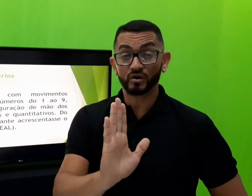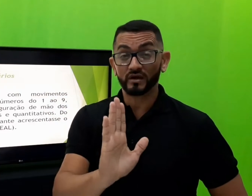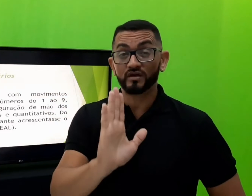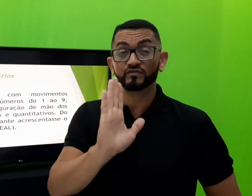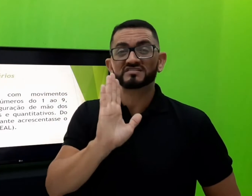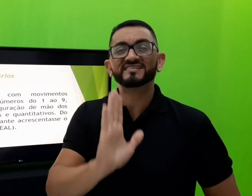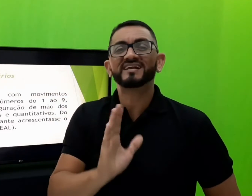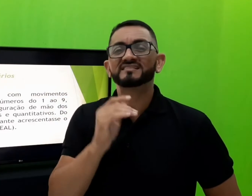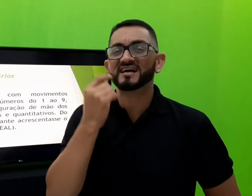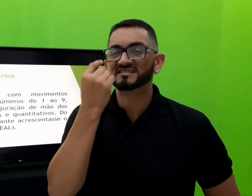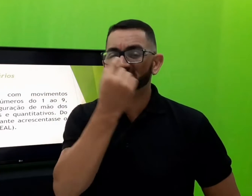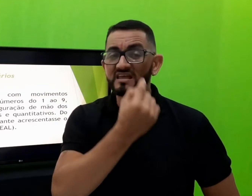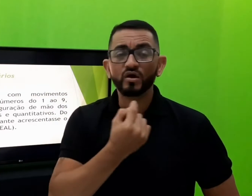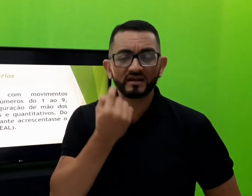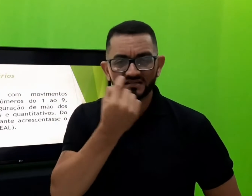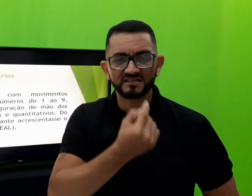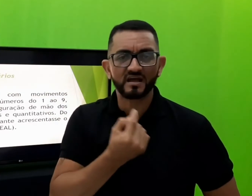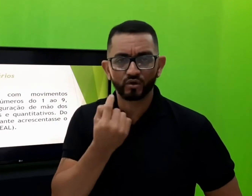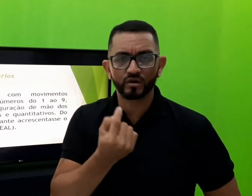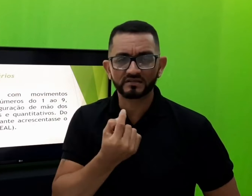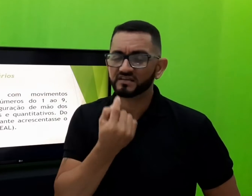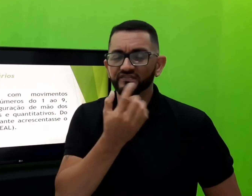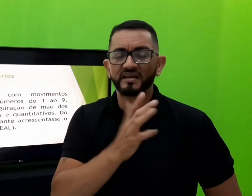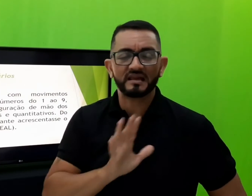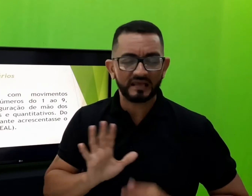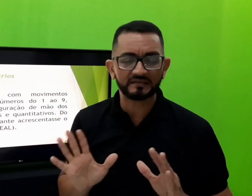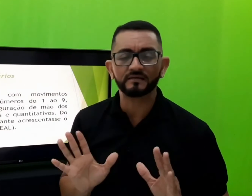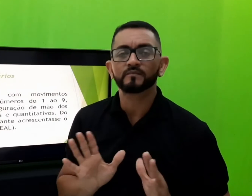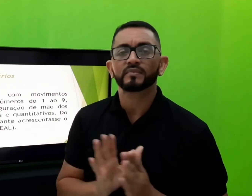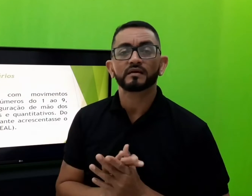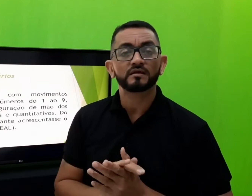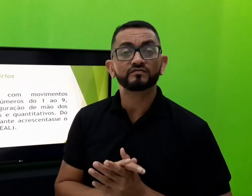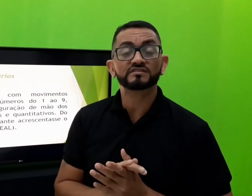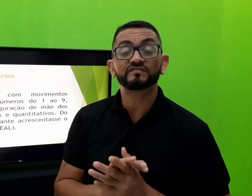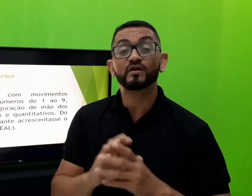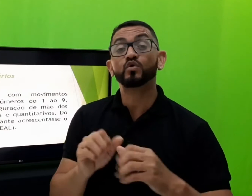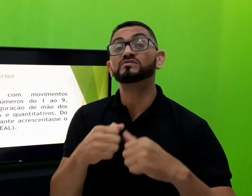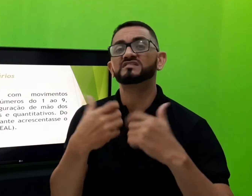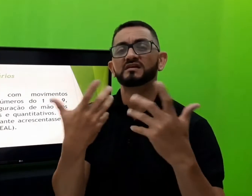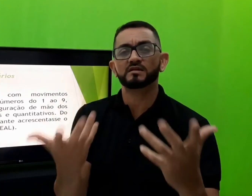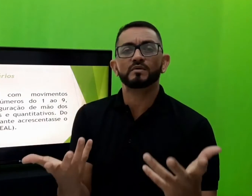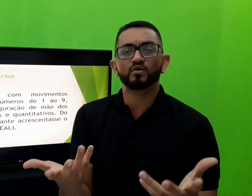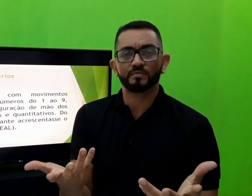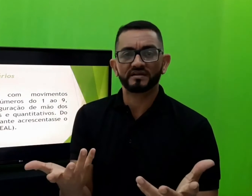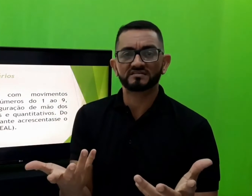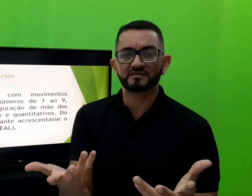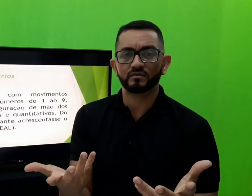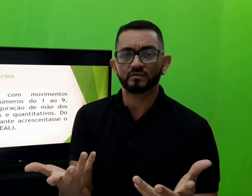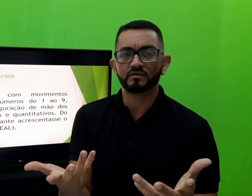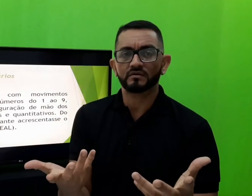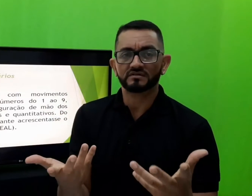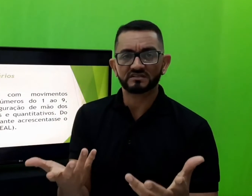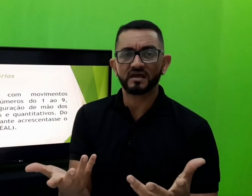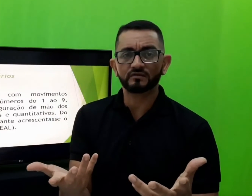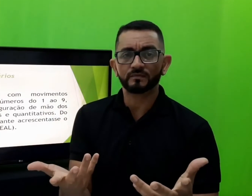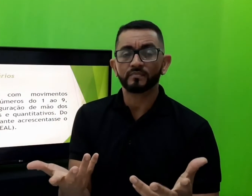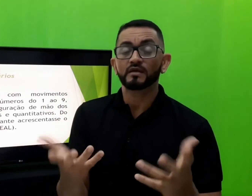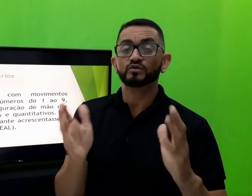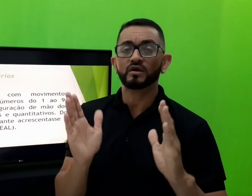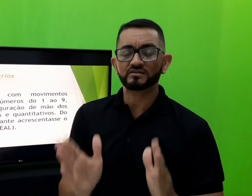só, eu vou sinalizar sem oralizar agora, sem falar nada, e você vai conseguir ter uma compreensão, certo? Então olha